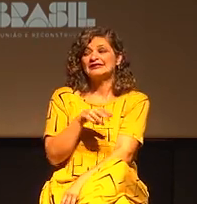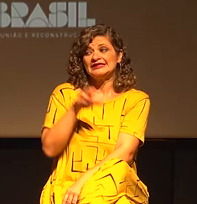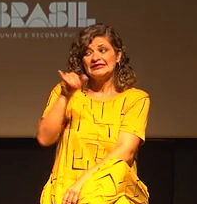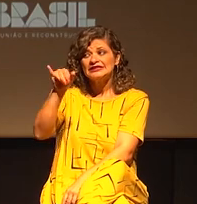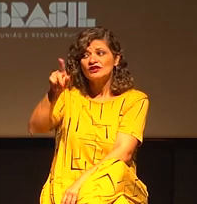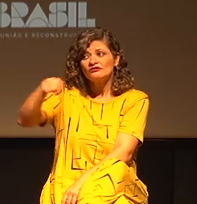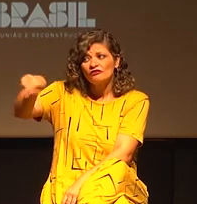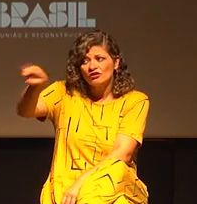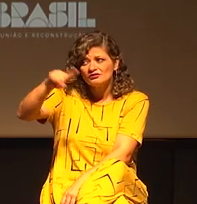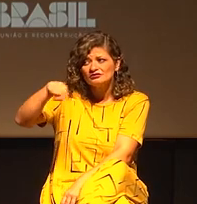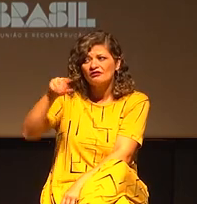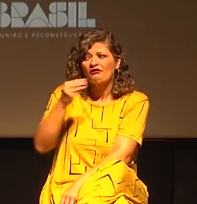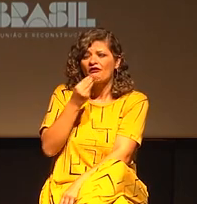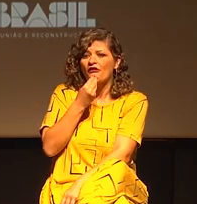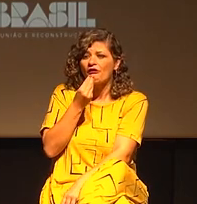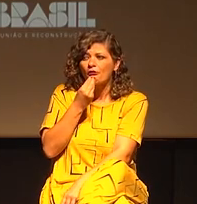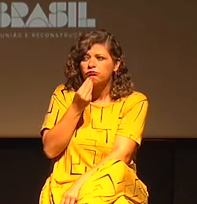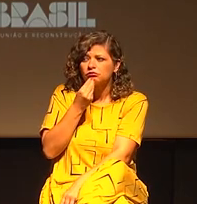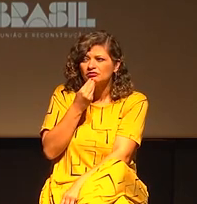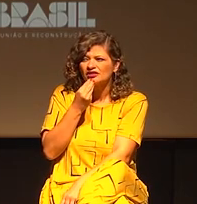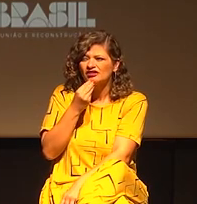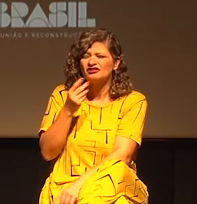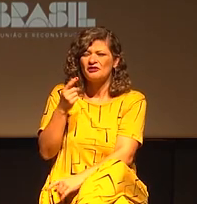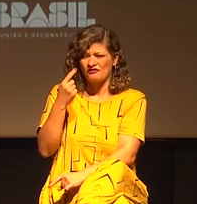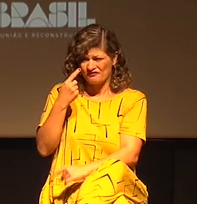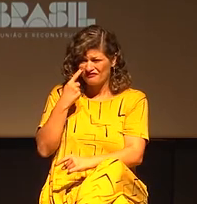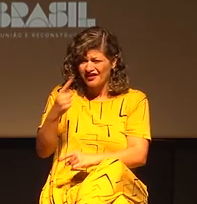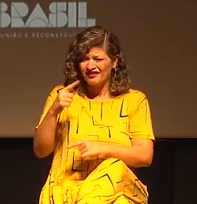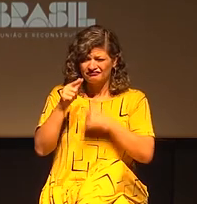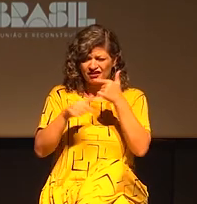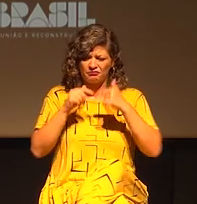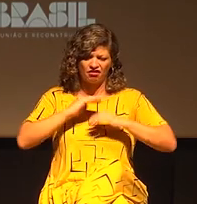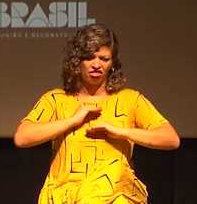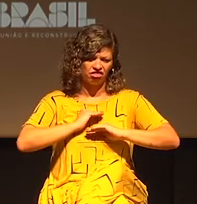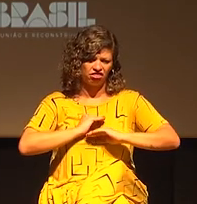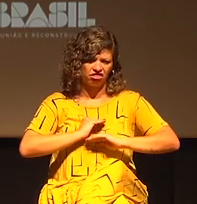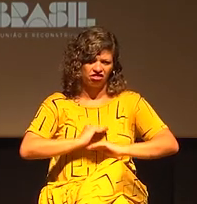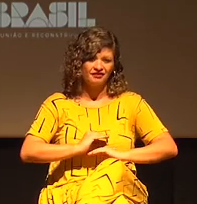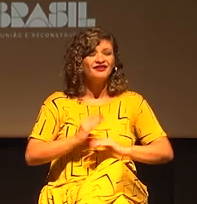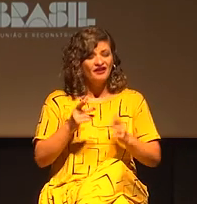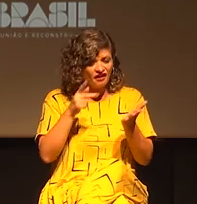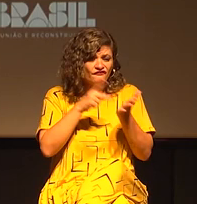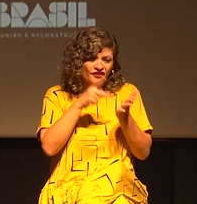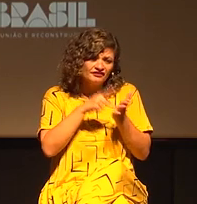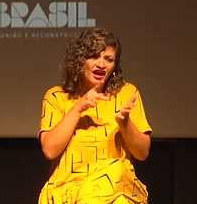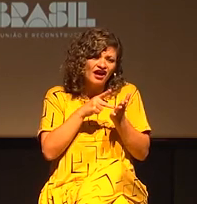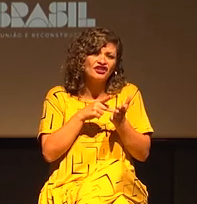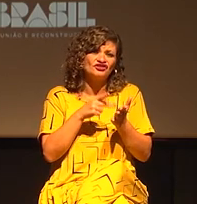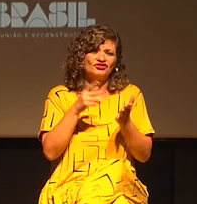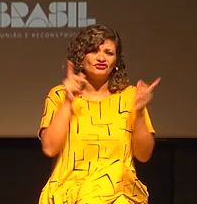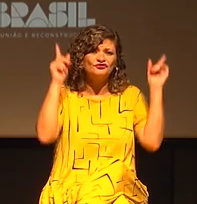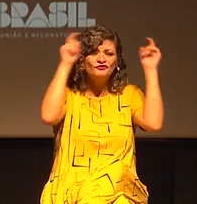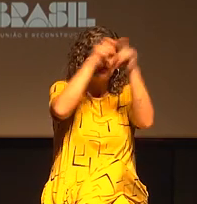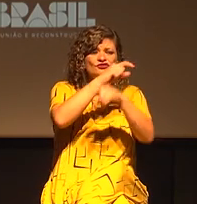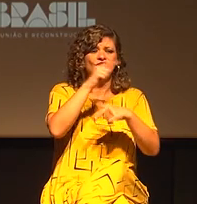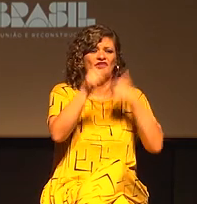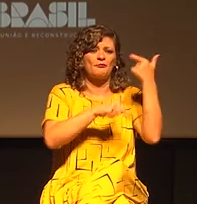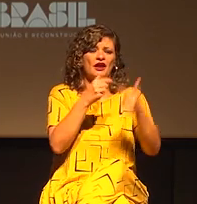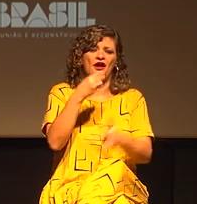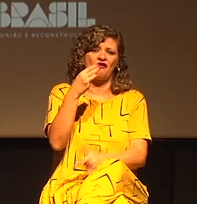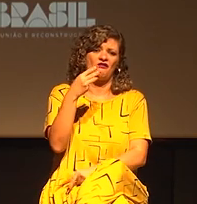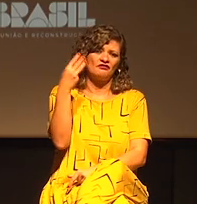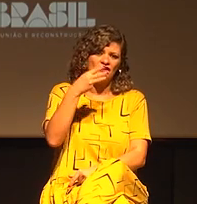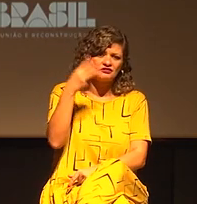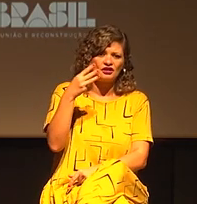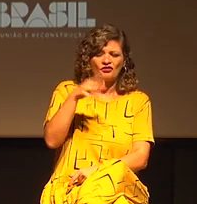quem tiver desanimado com o trabalho é muito difícil trabalhar no terceiro setor é desgastante a gente tem uma